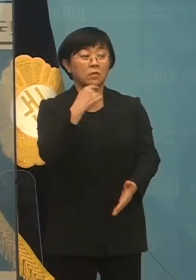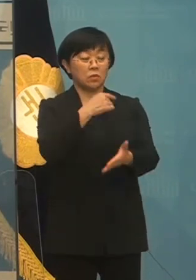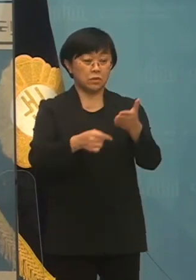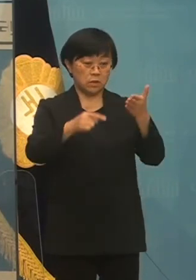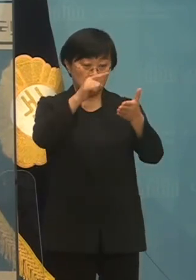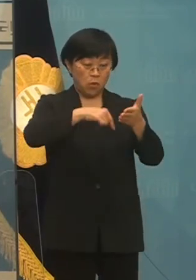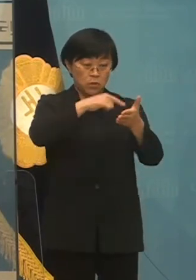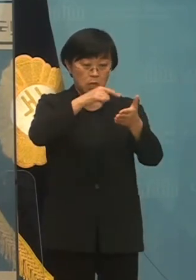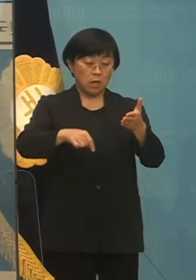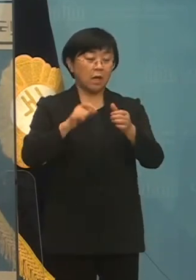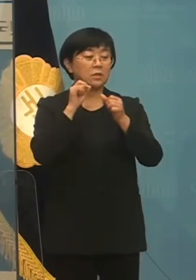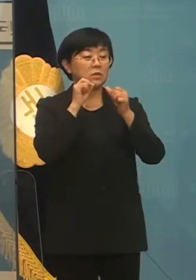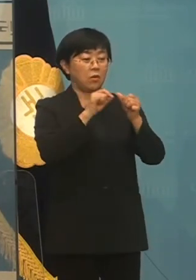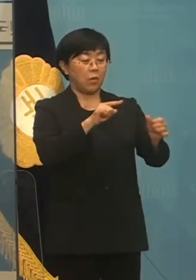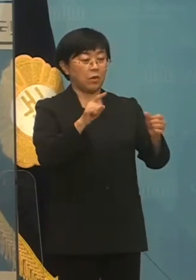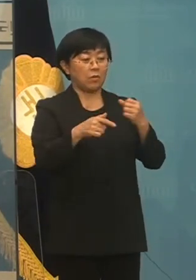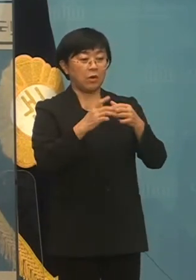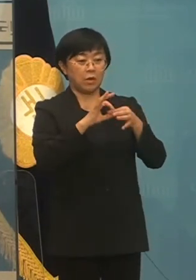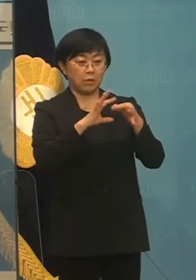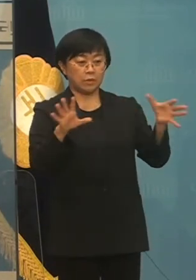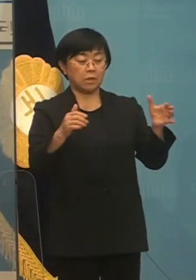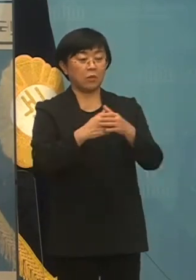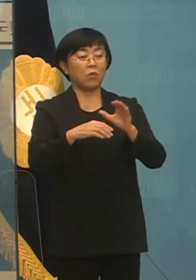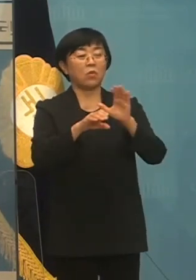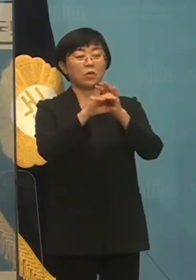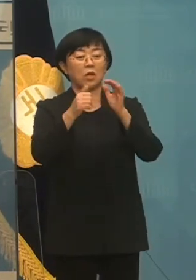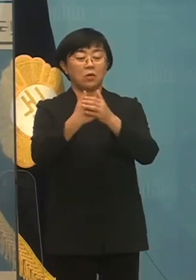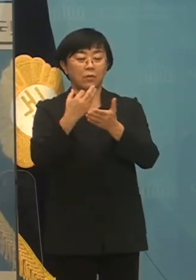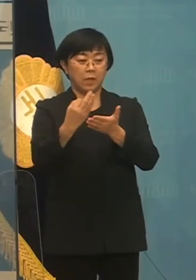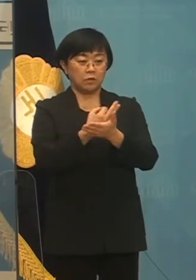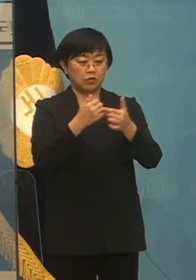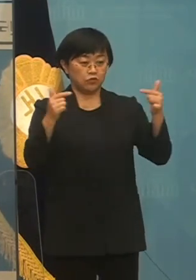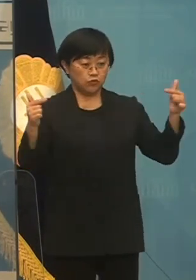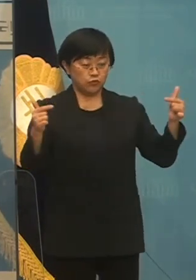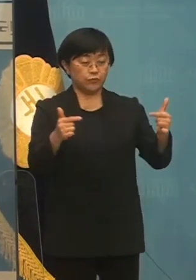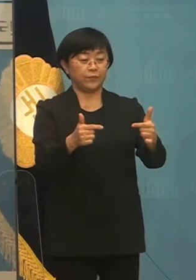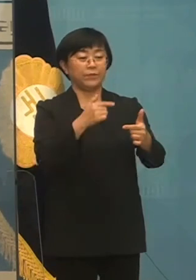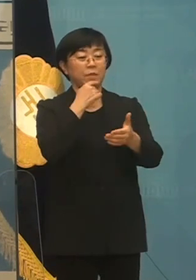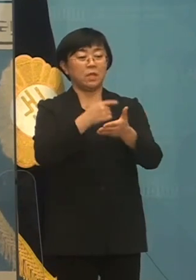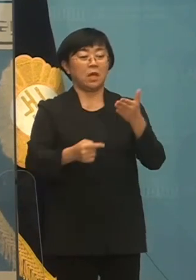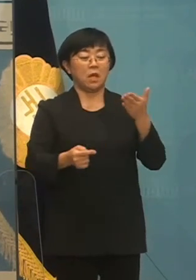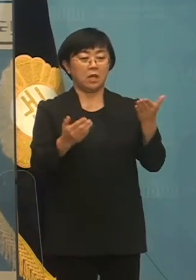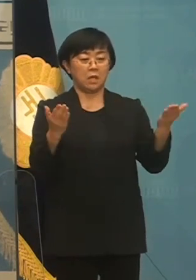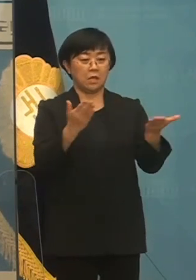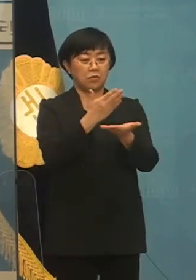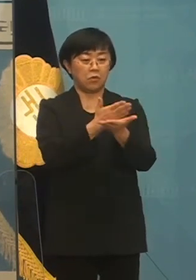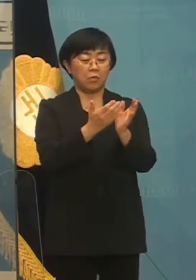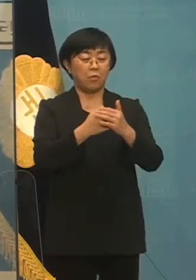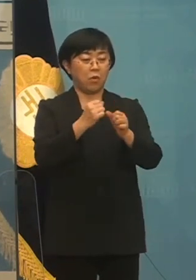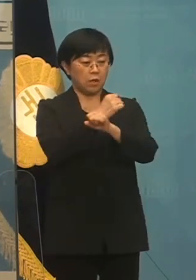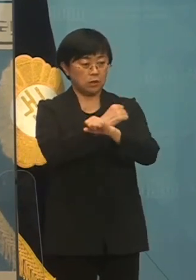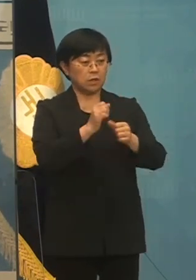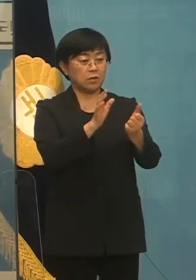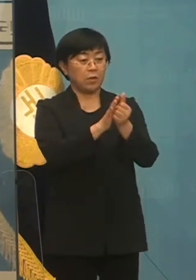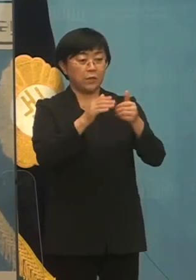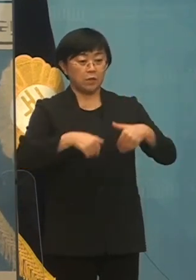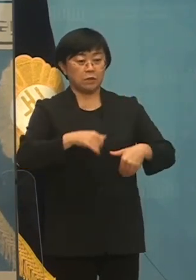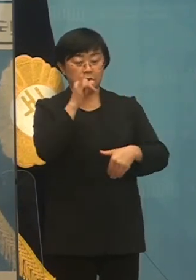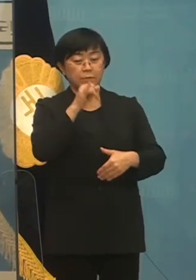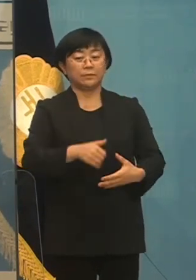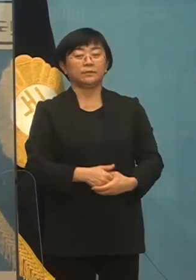손실보상은 행정명령과 관계없이 코로나로 매출이 감소한 피해 업종이면 포괄적인 지원이 이루어져야